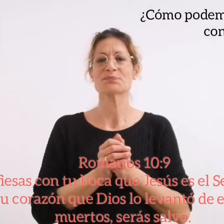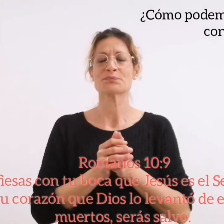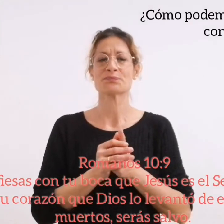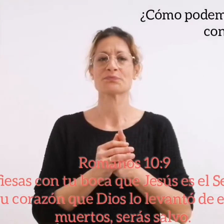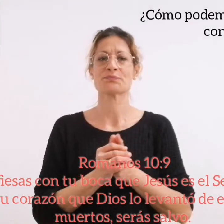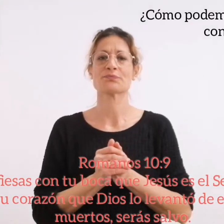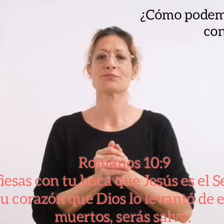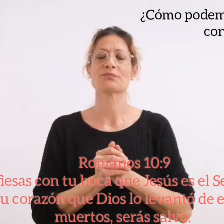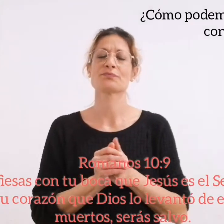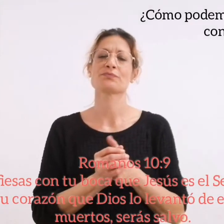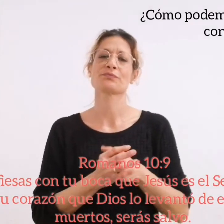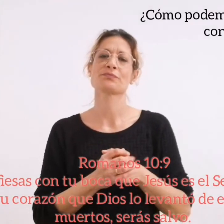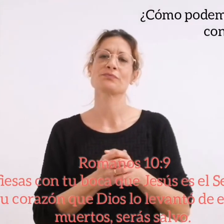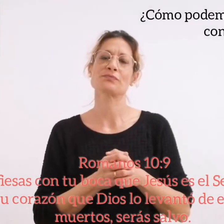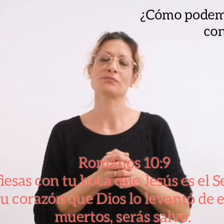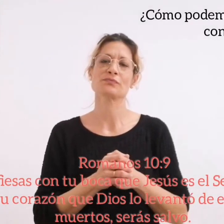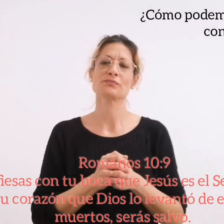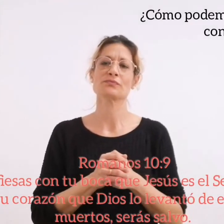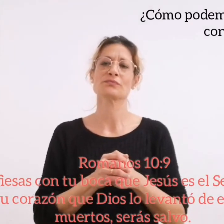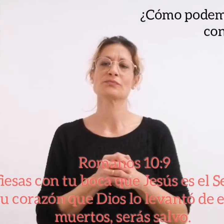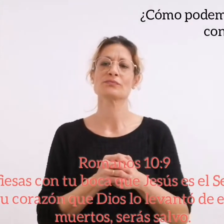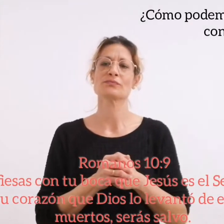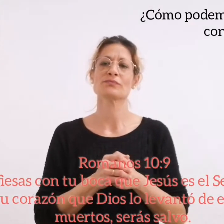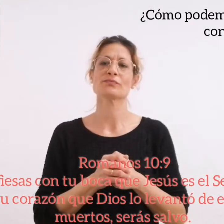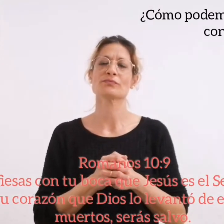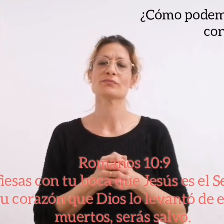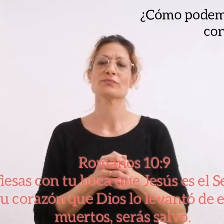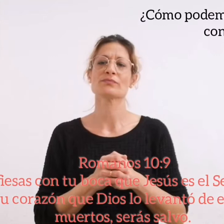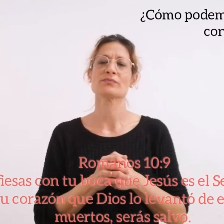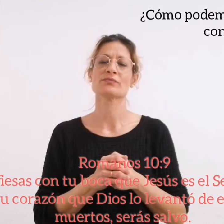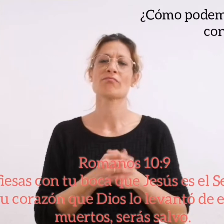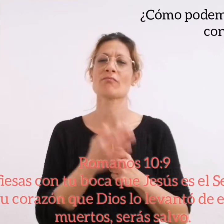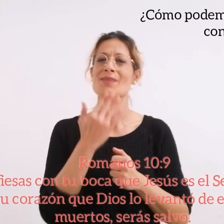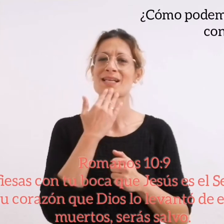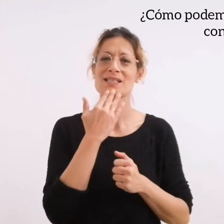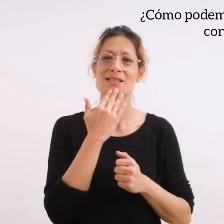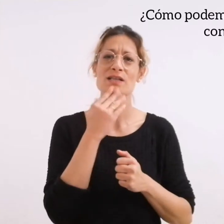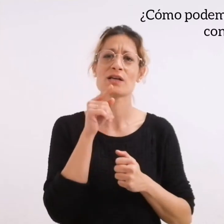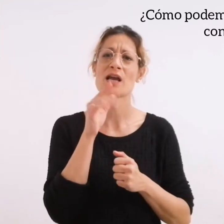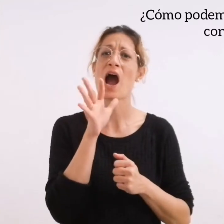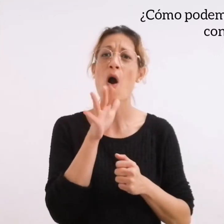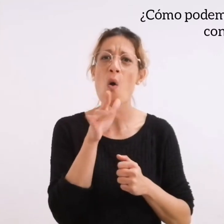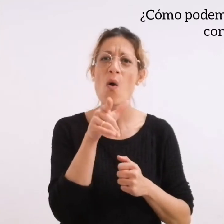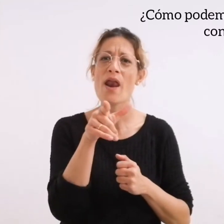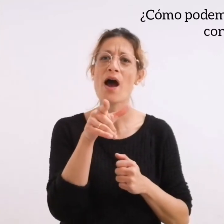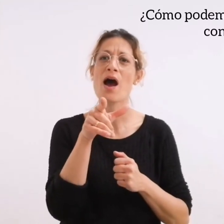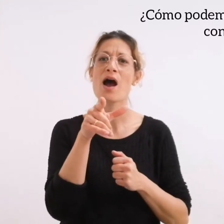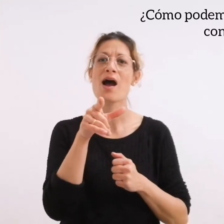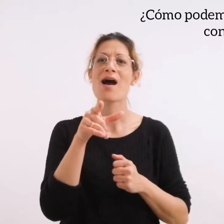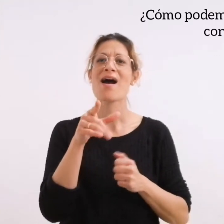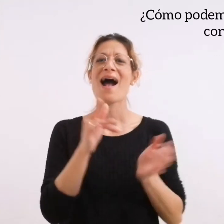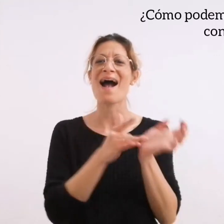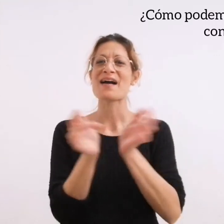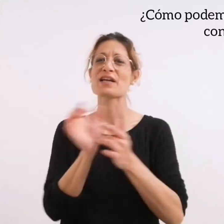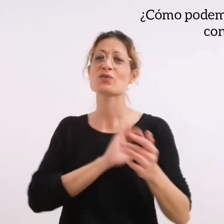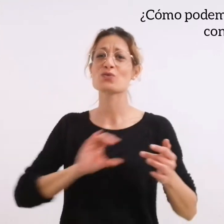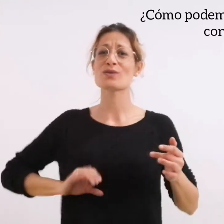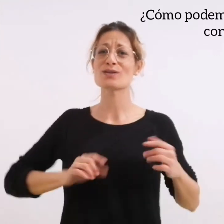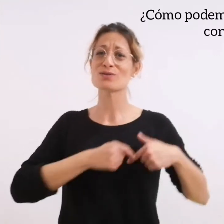boca se confiesa para salvación. Si usted en este momento quiere recibir a Jesucristo en su corazón como su